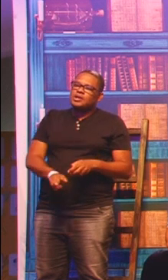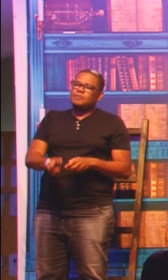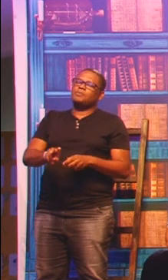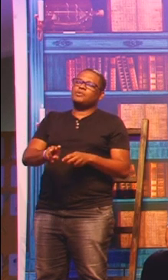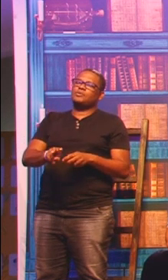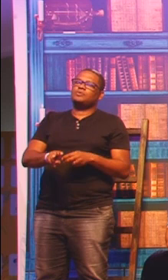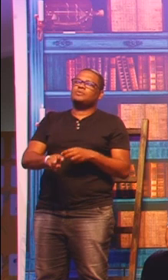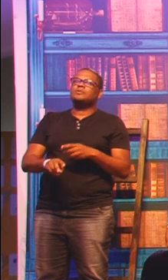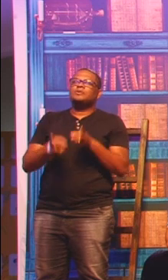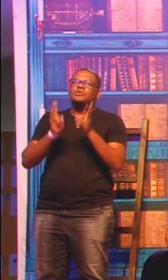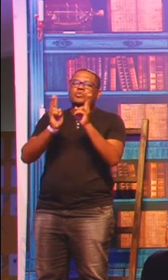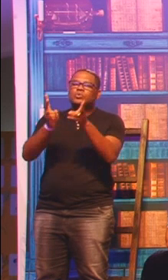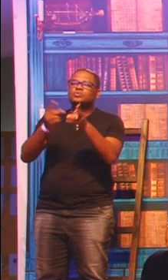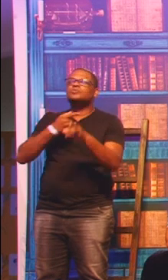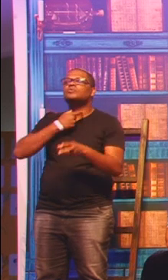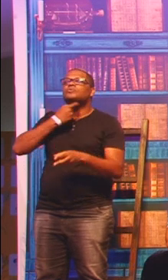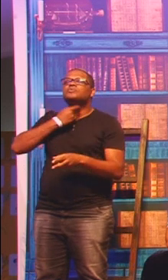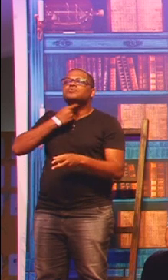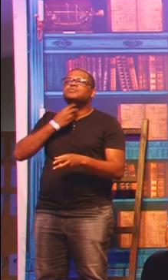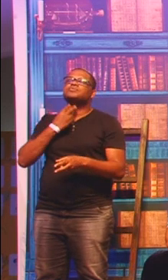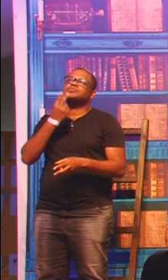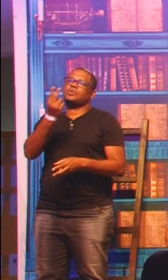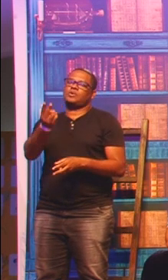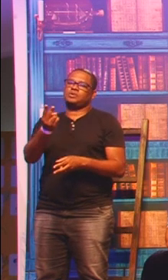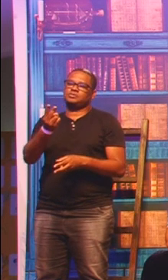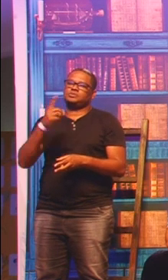órgão para produzir os sons